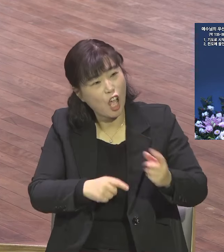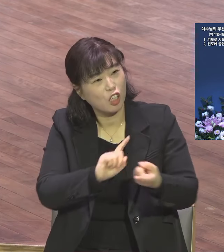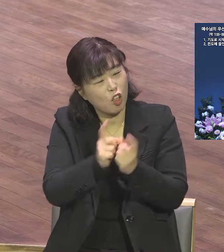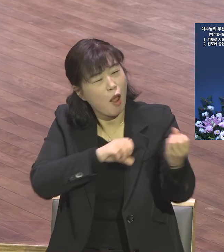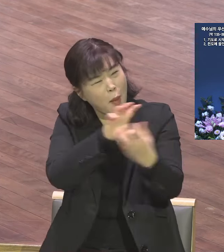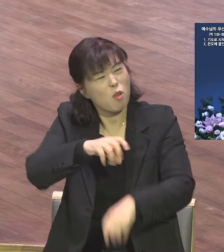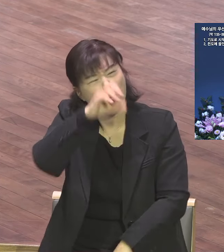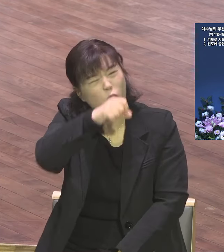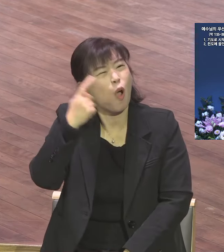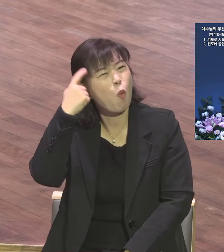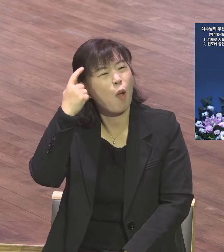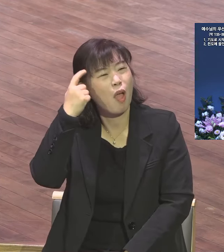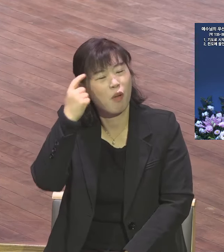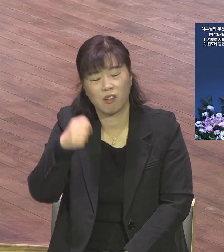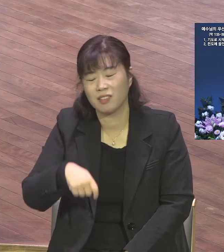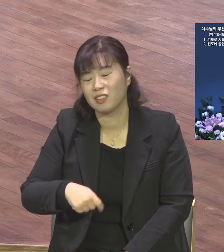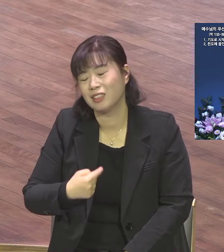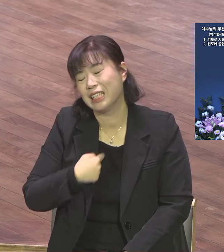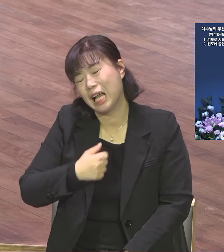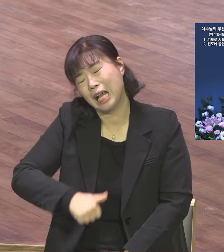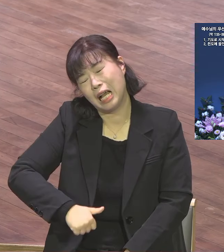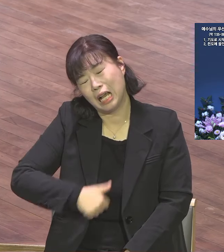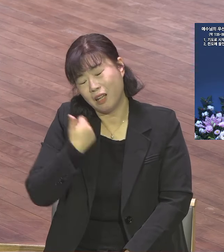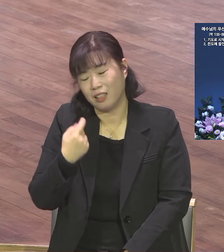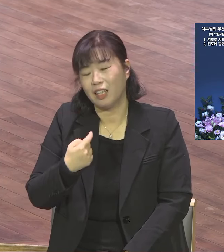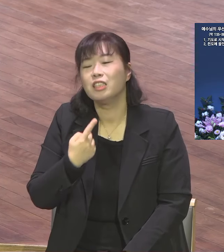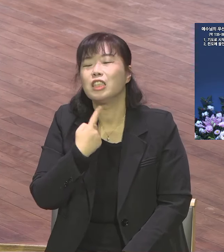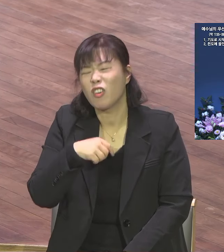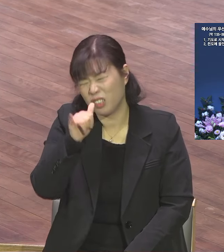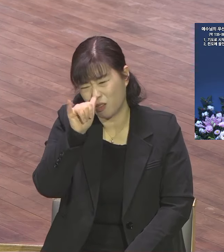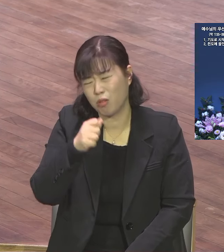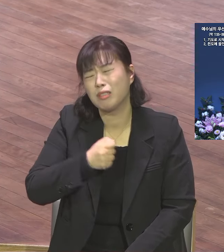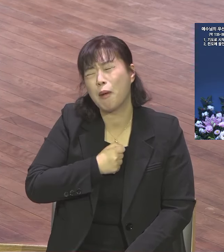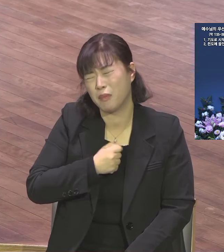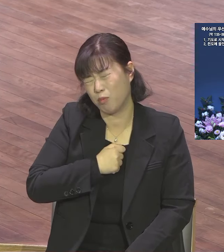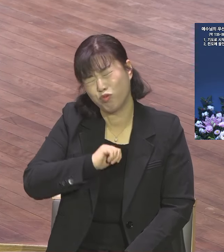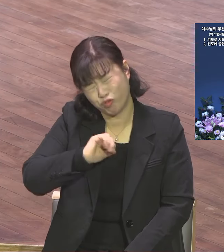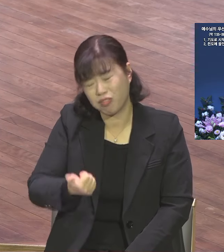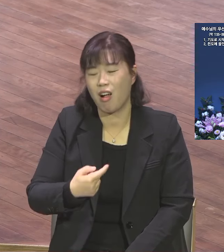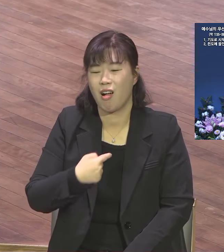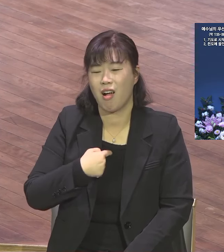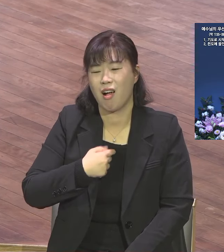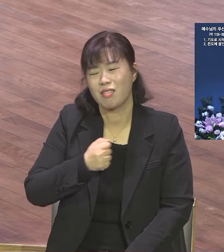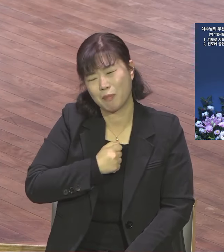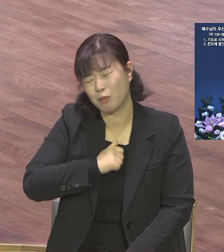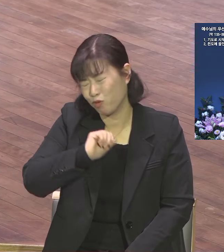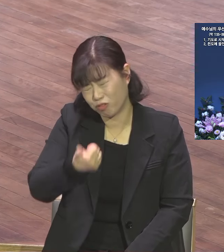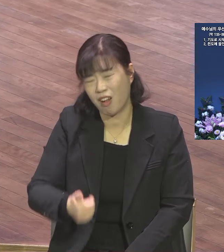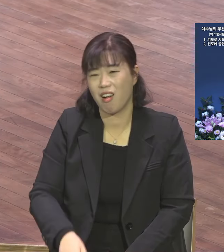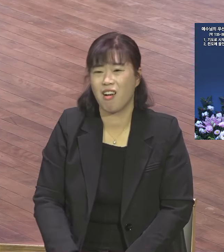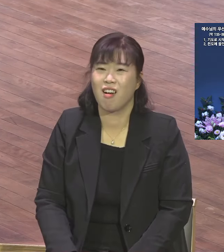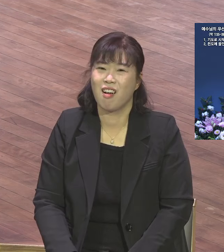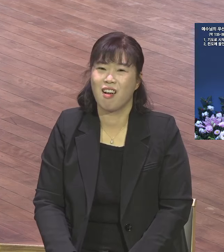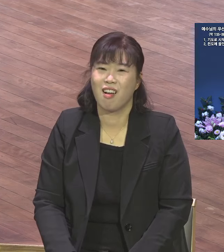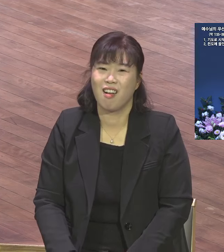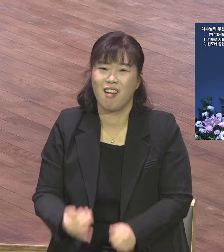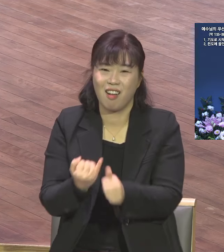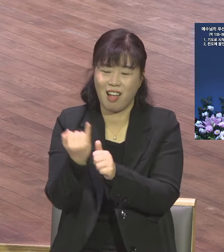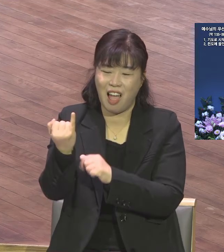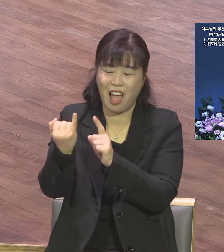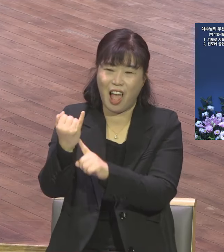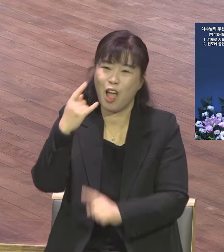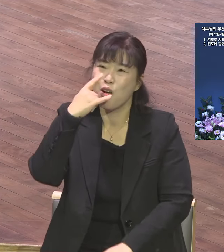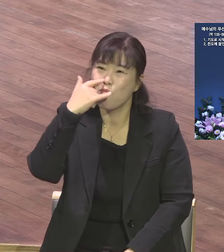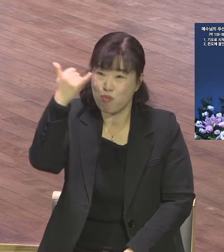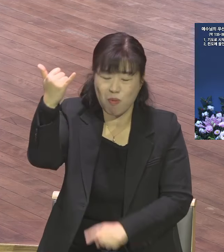합니까? 야 힘들지. 그래서 막 집사람도 눈물로 기도하고 막 기도했는데